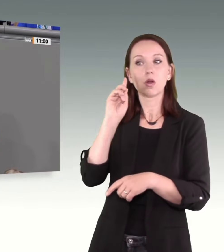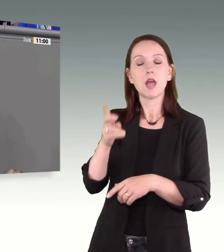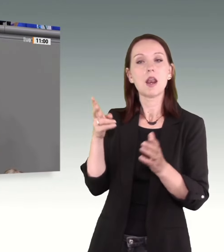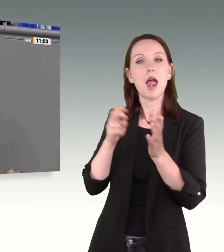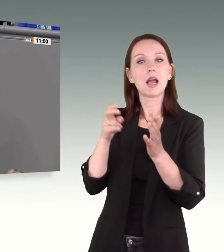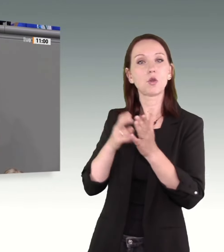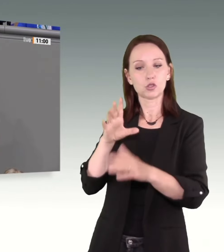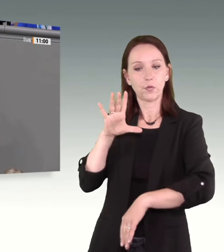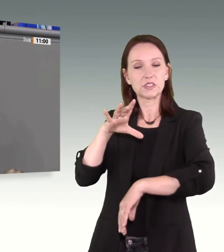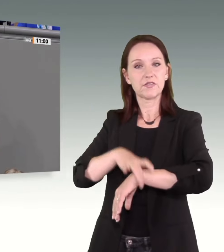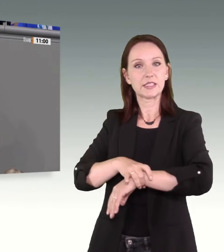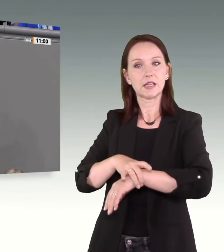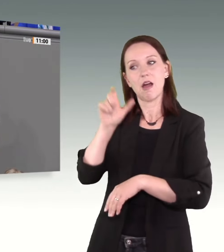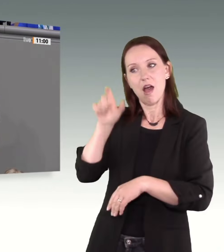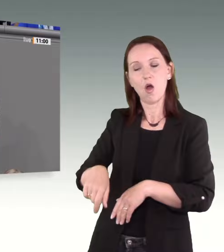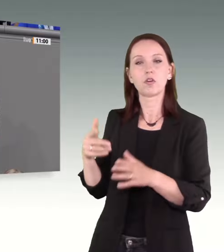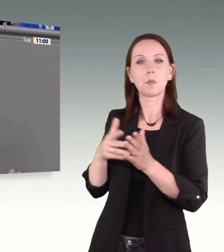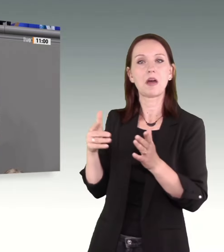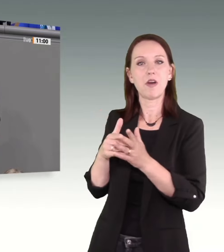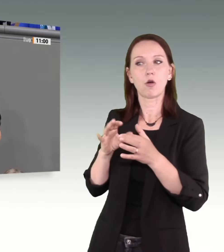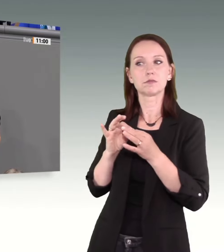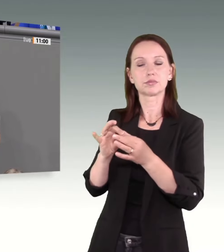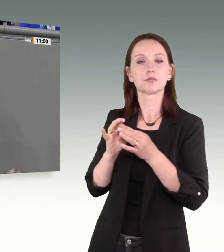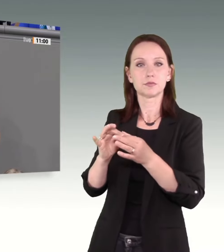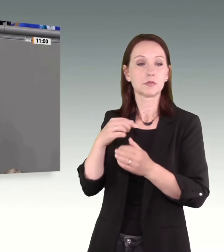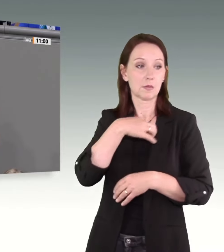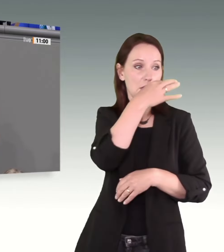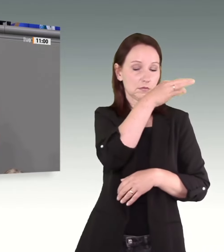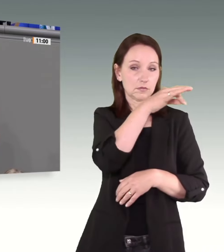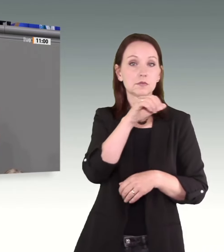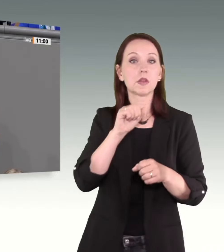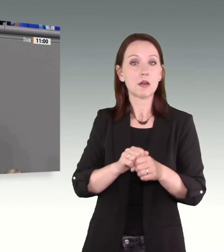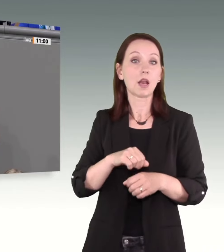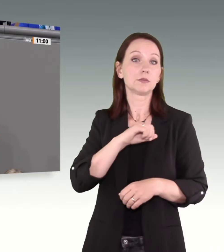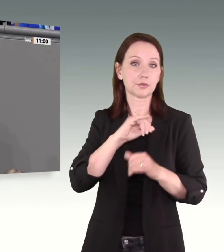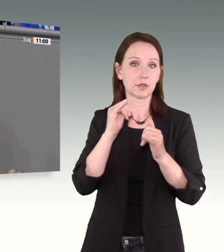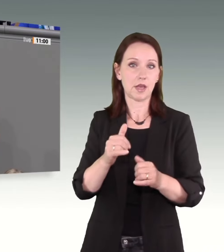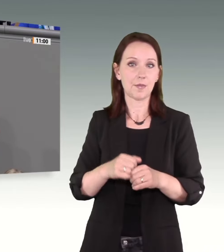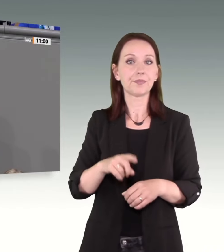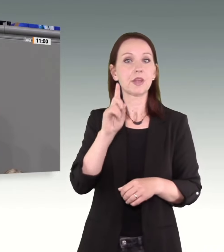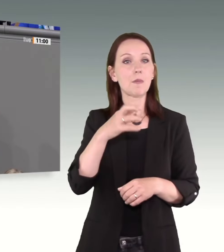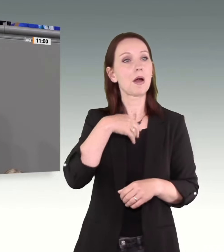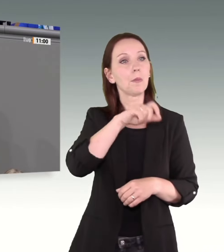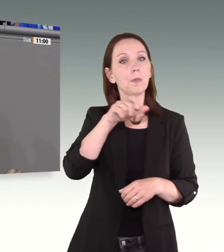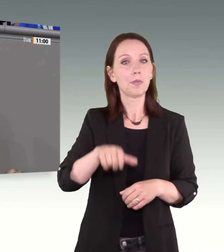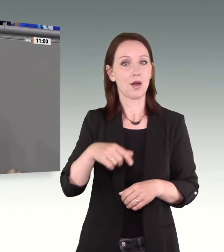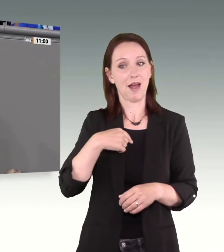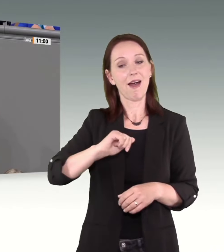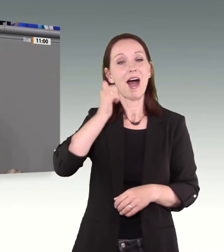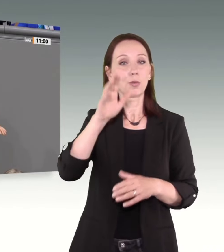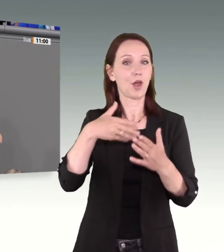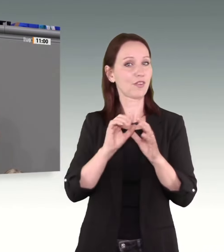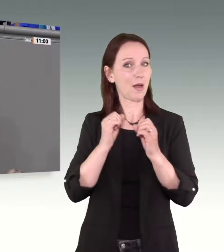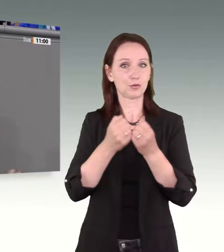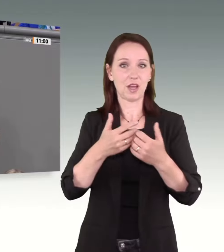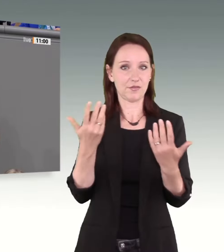sinnvoller Baustein sein. Aber der präventive Schutz der Bürger vor Gewalt zählt zu den Kernaufgaben des